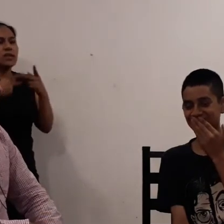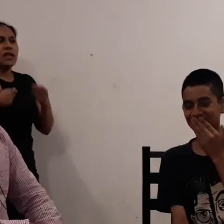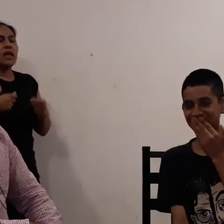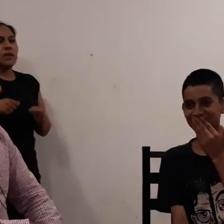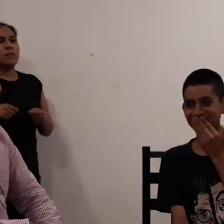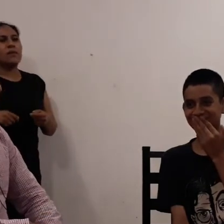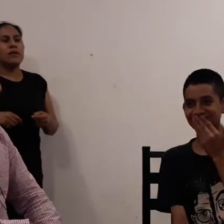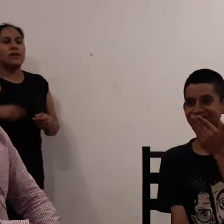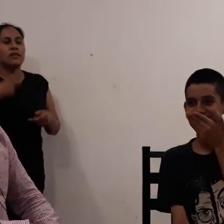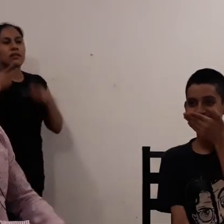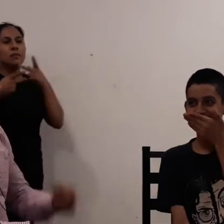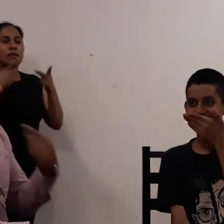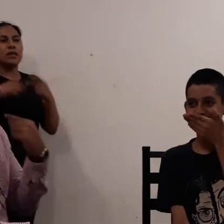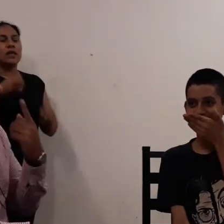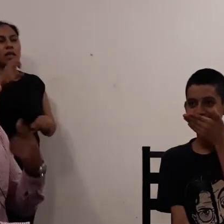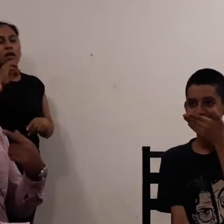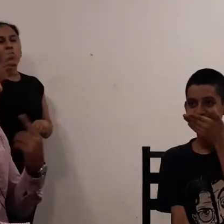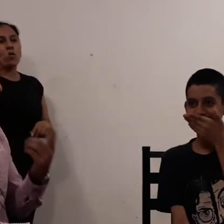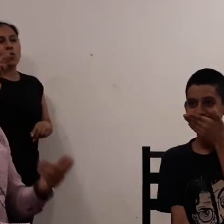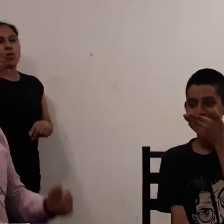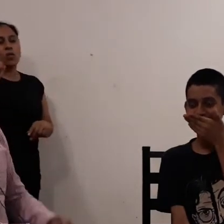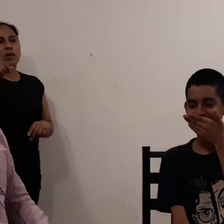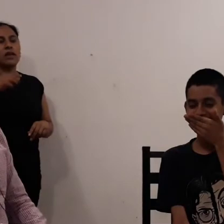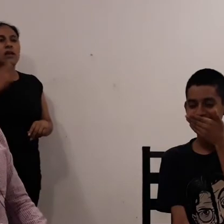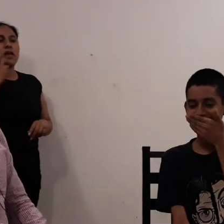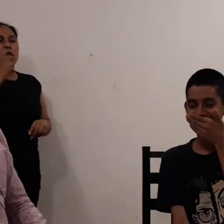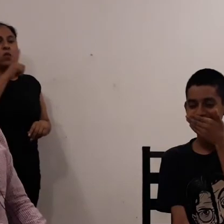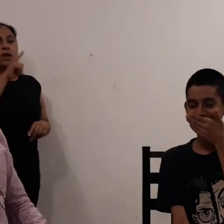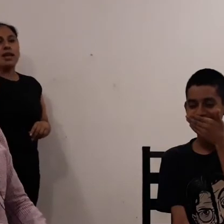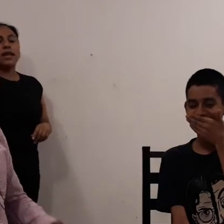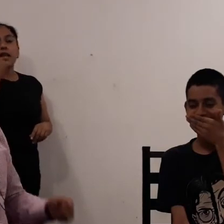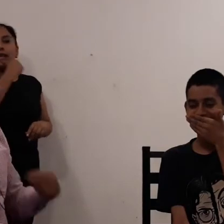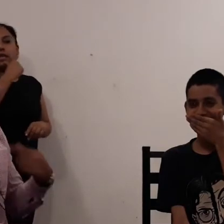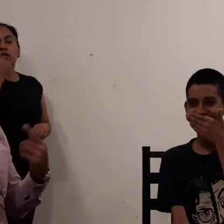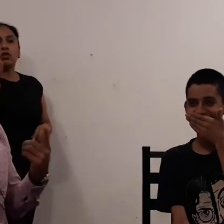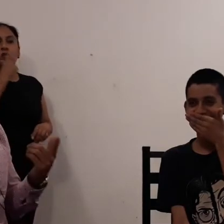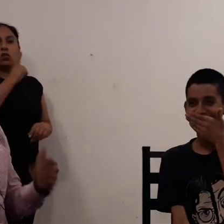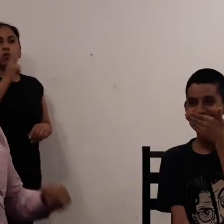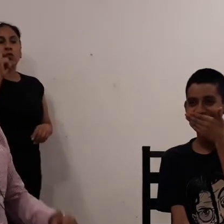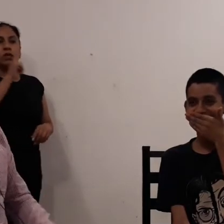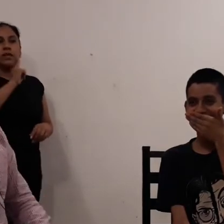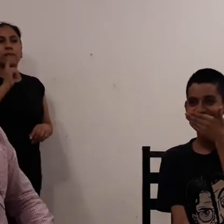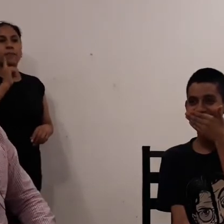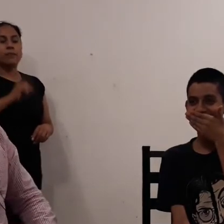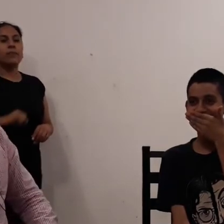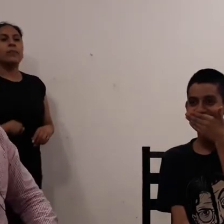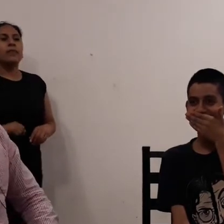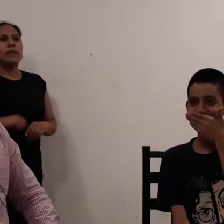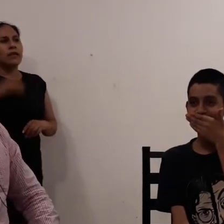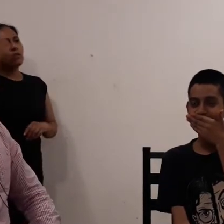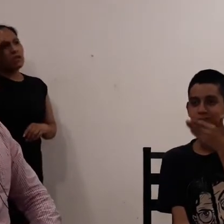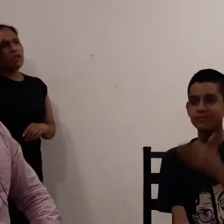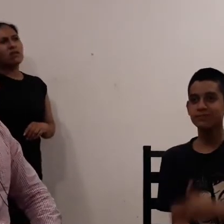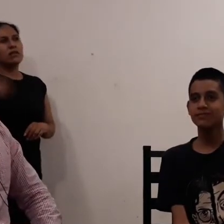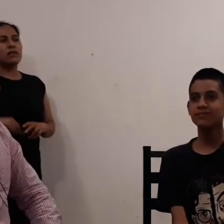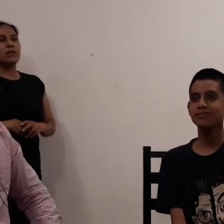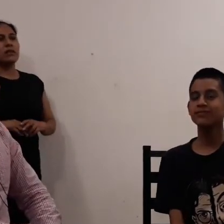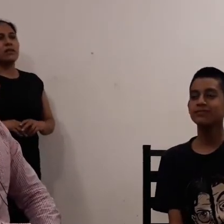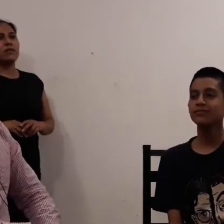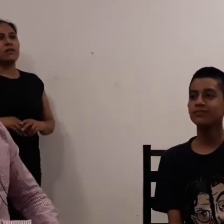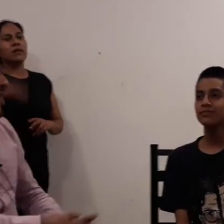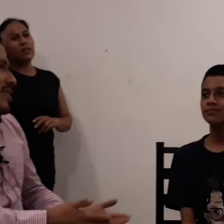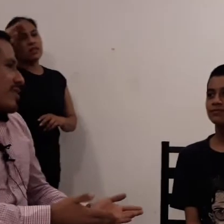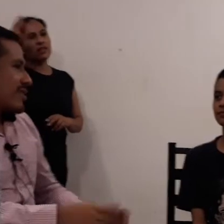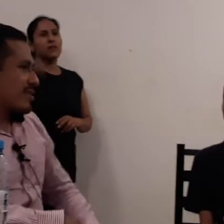de manera oral. Tiene una lectura labiofacial también muy buena que lo ayuda a comprender.